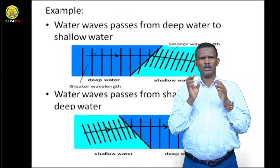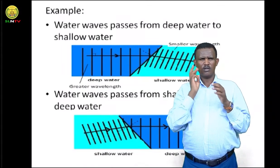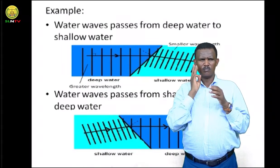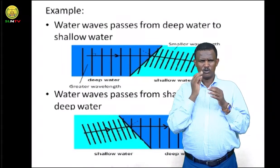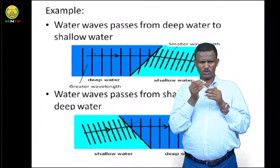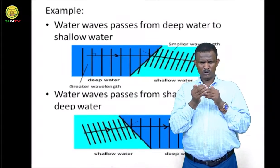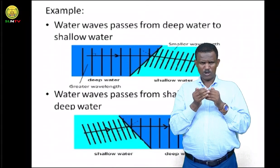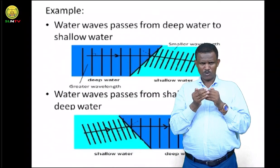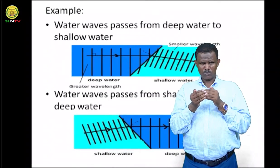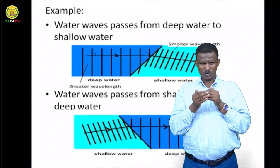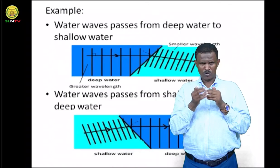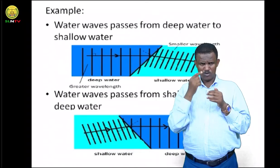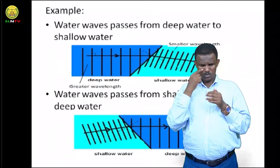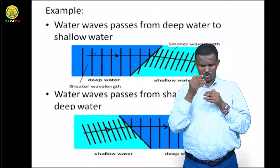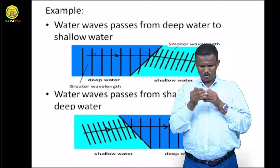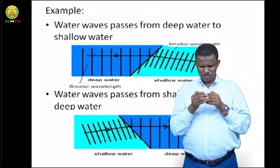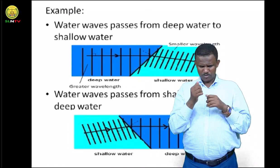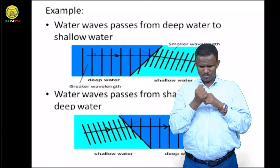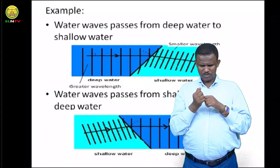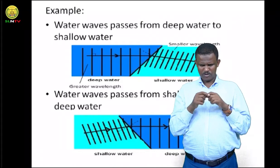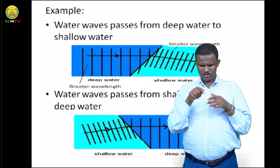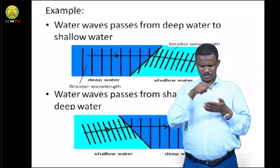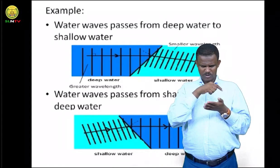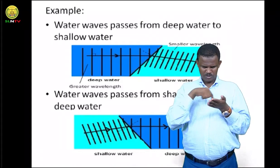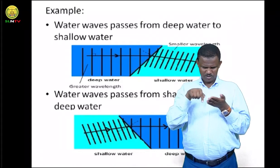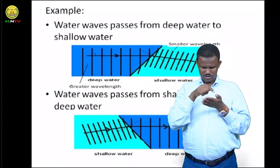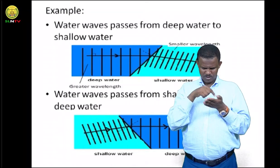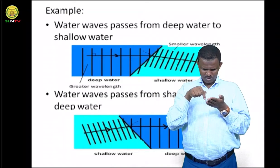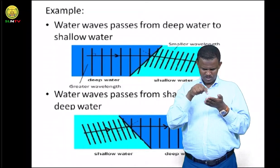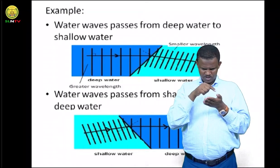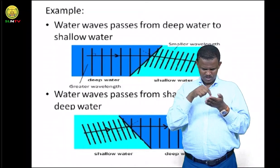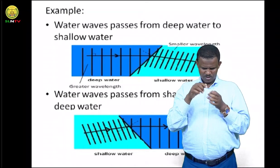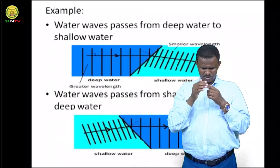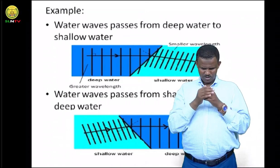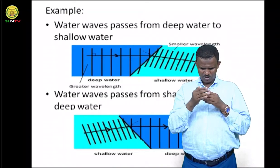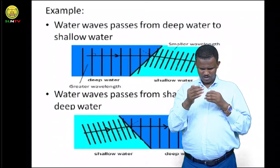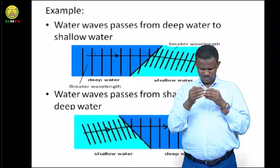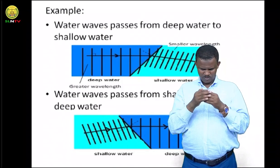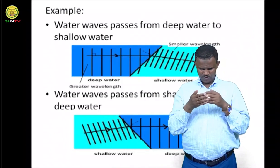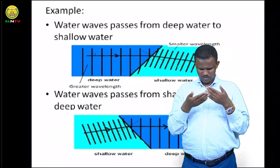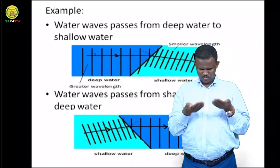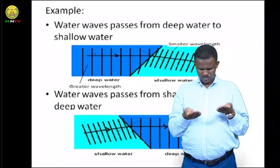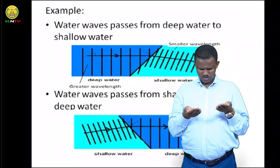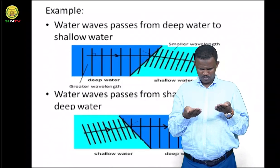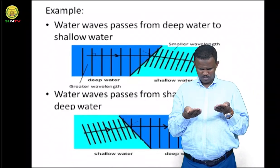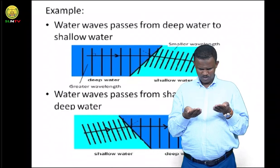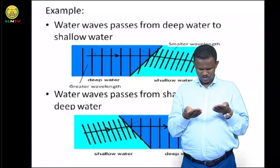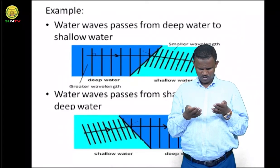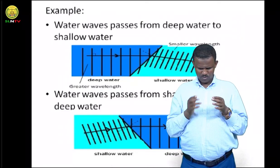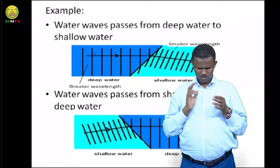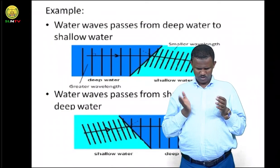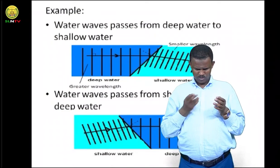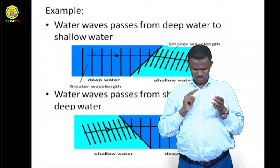water-kana waa sidaasi lamid iyagoo wave length-kii marka hore yaryaraa hadday u soo gudbaan another deep water-kii waxa iyaduna noqonaysaa